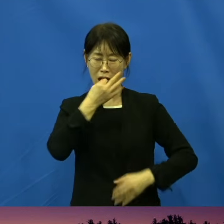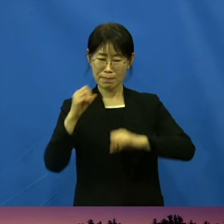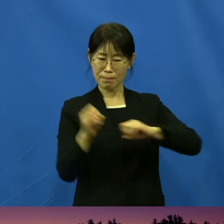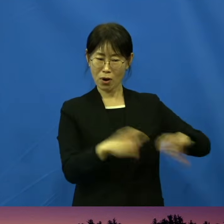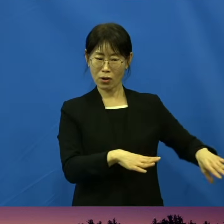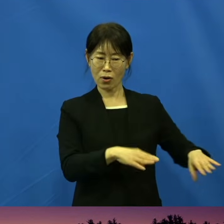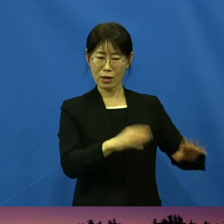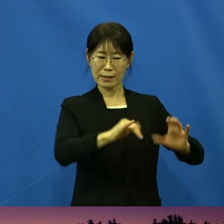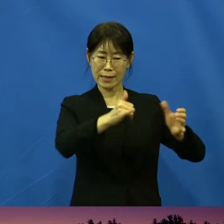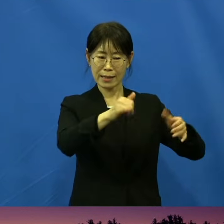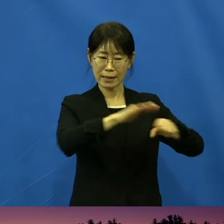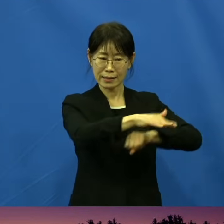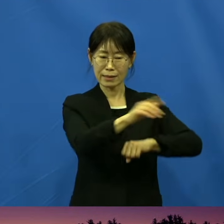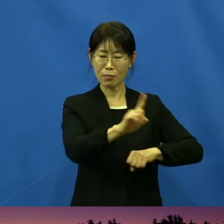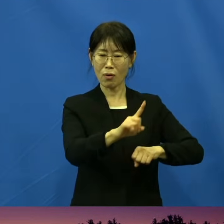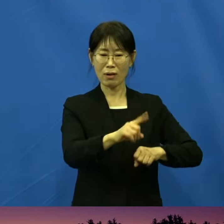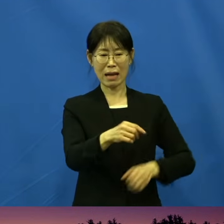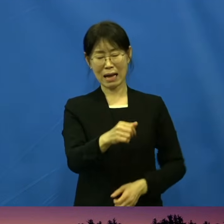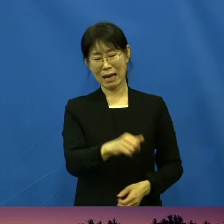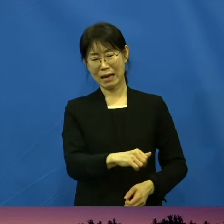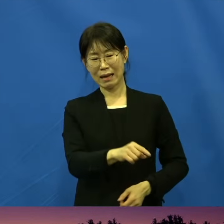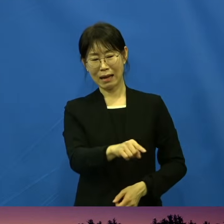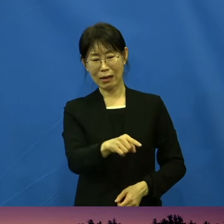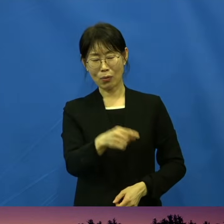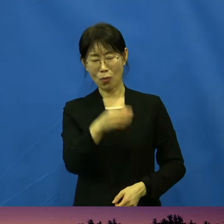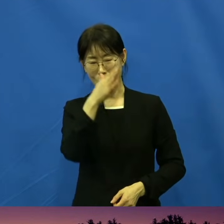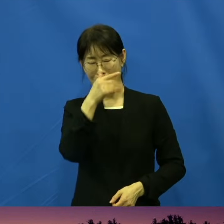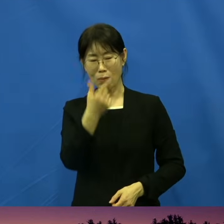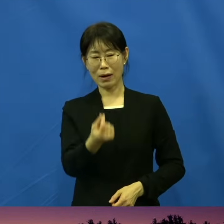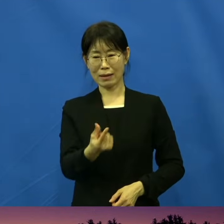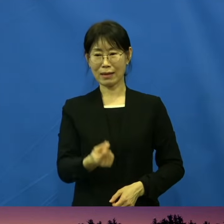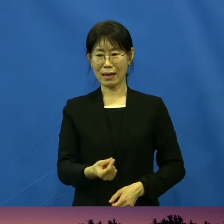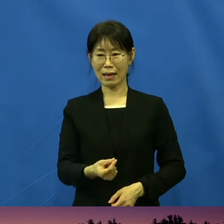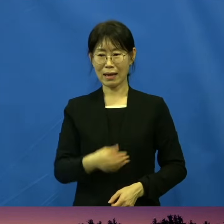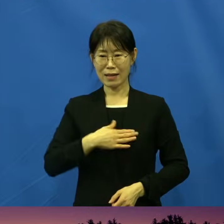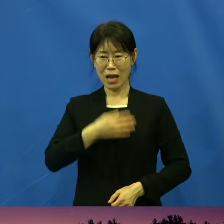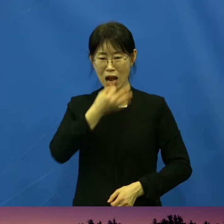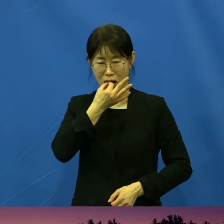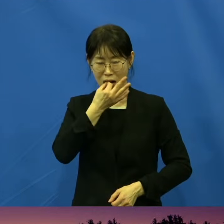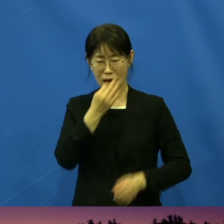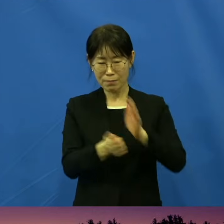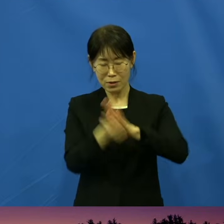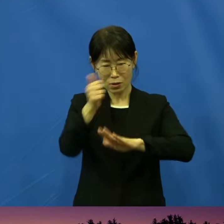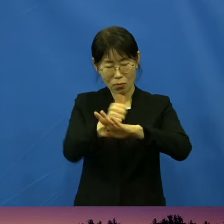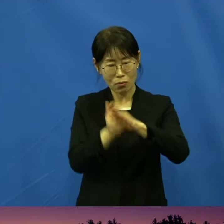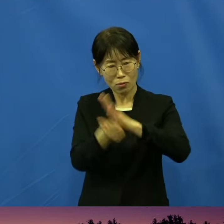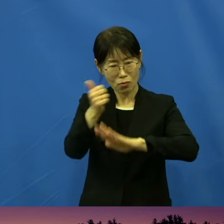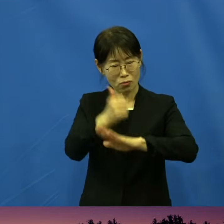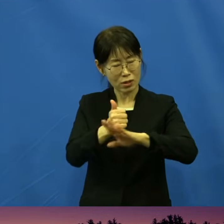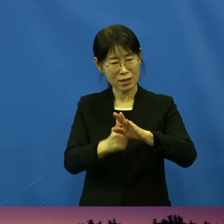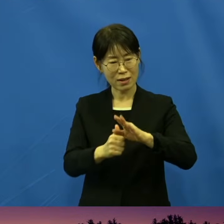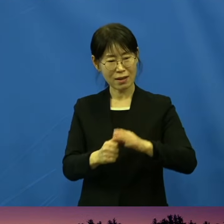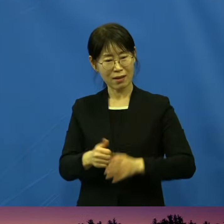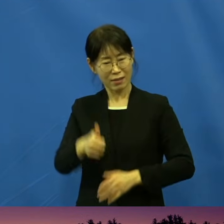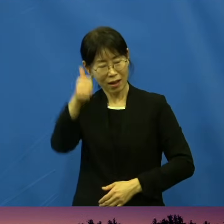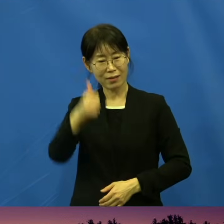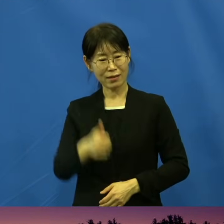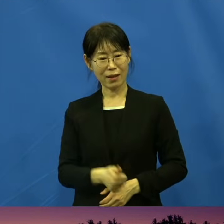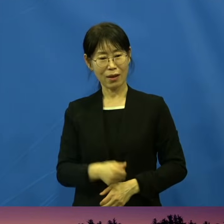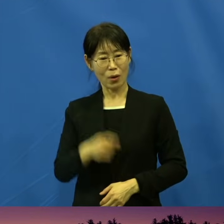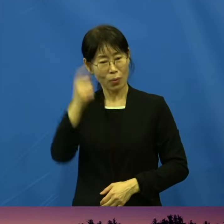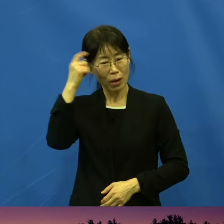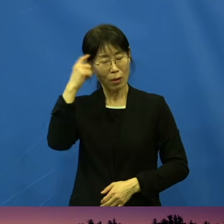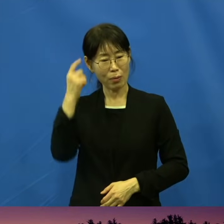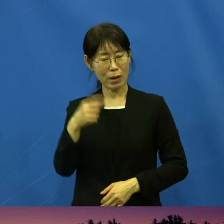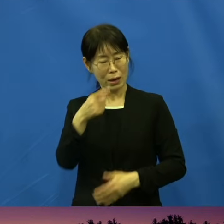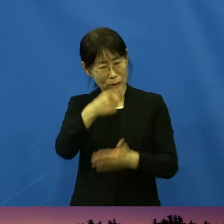물론 세상에서는 그래요. 죽으면 바보가 되는 거예요. 약하면 짓밟히는 거예요. 그래서 우리는 강해 보려고 애를 쓰잖아요. 그죠? 강한